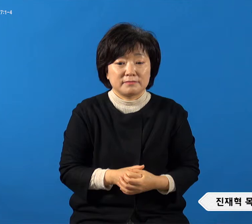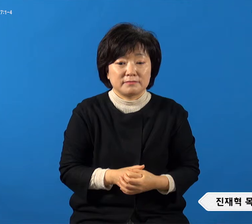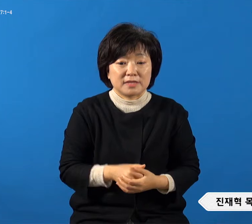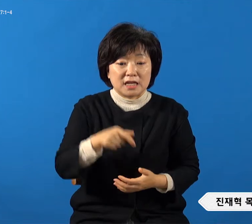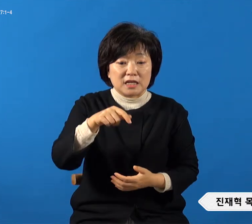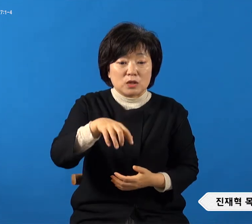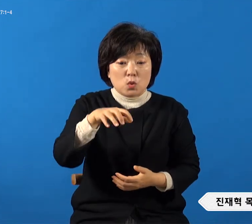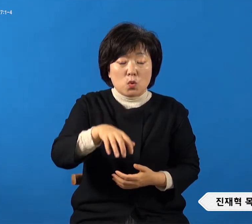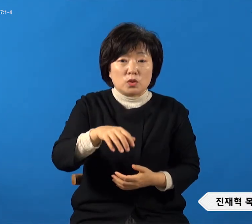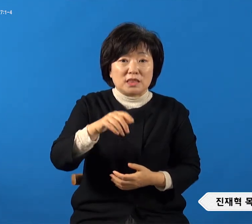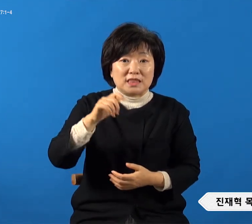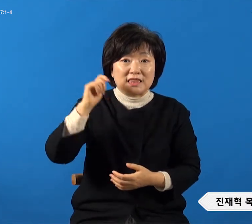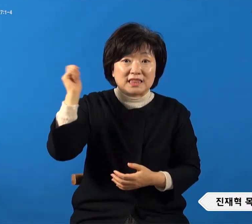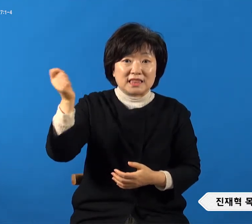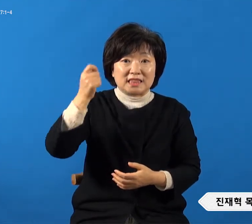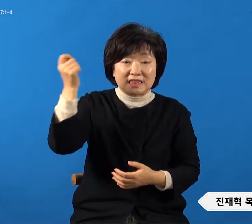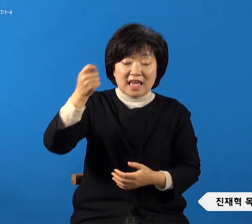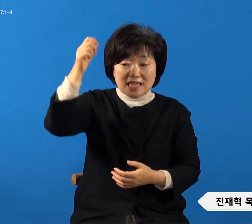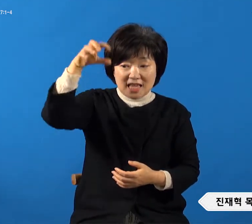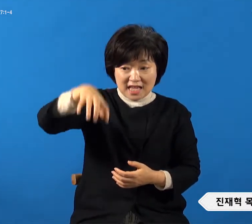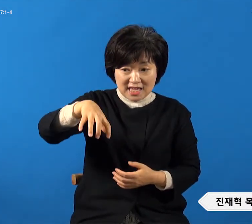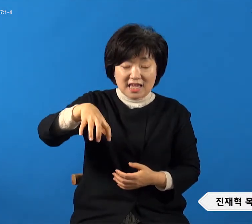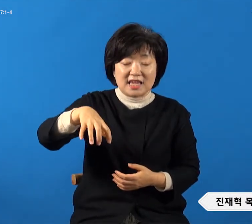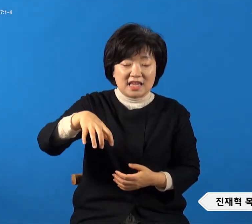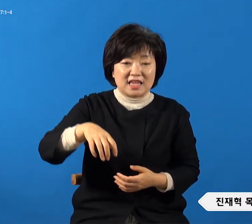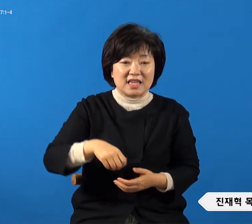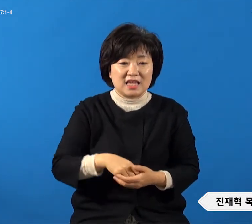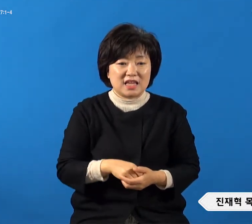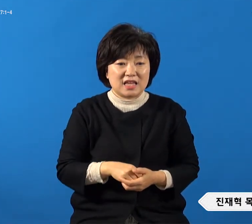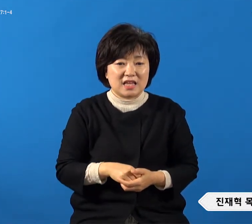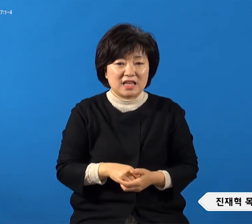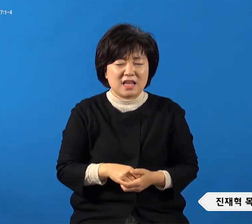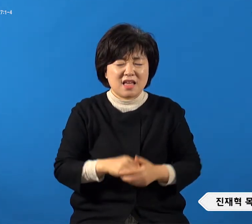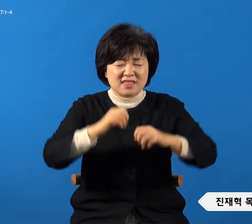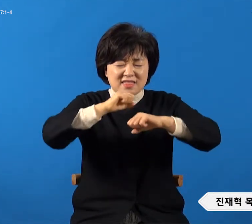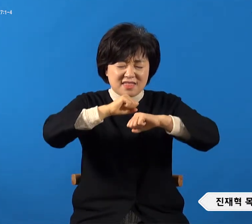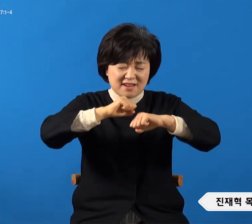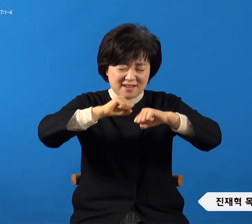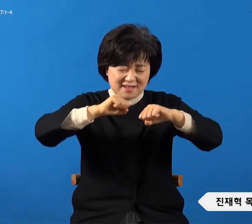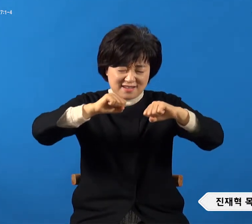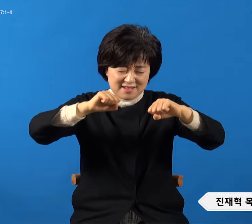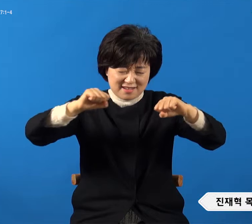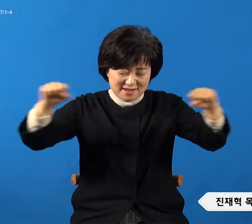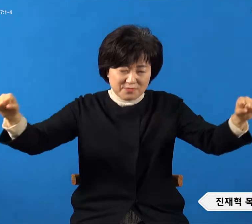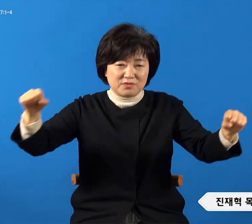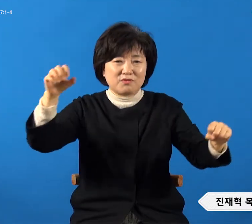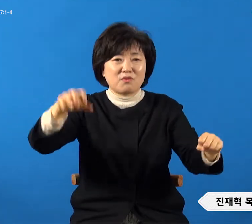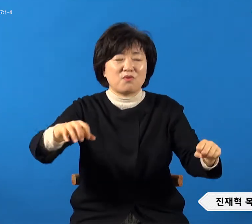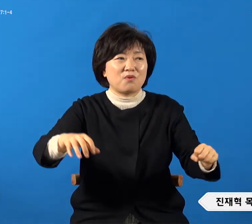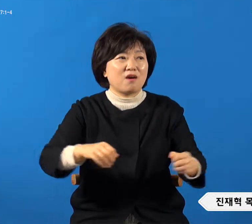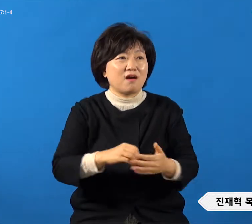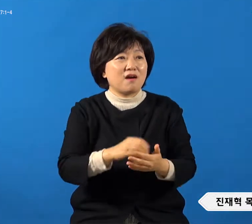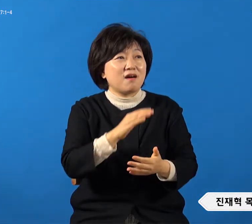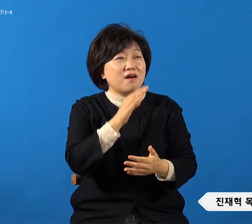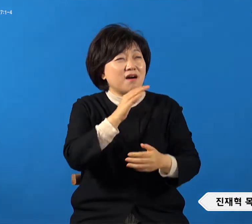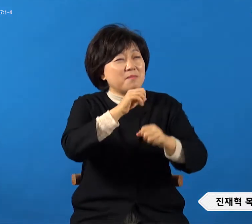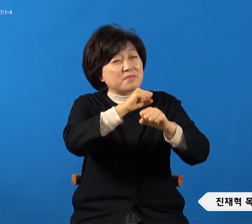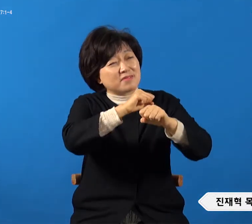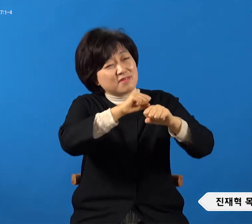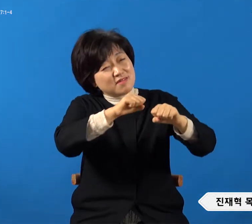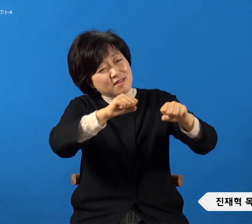이곳 케냐에 있는 모습을 보면서 얼마나 넓은 곳에 있는 광야 같은